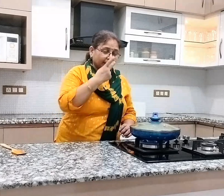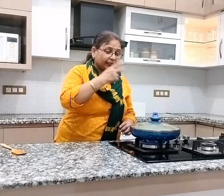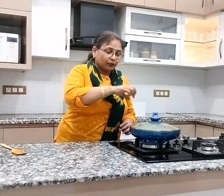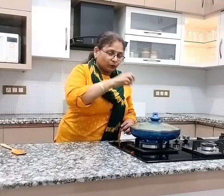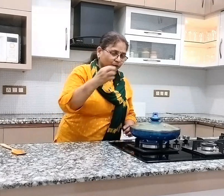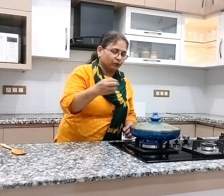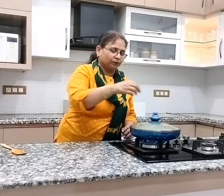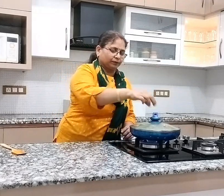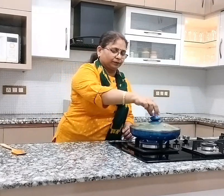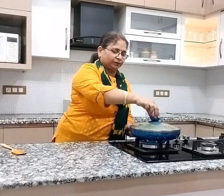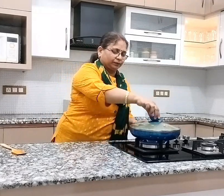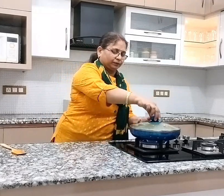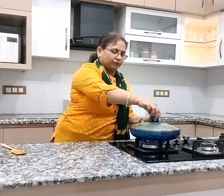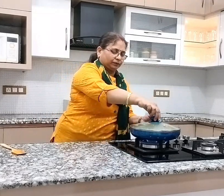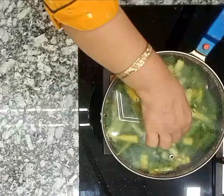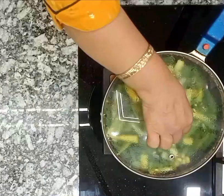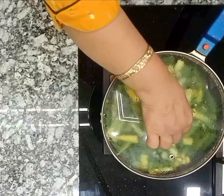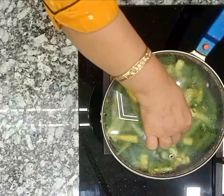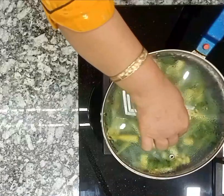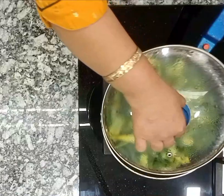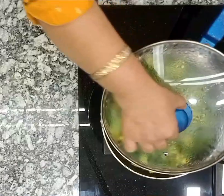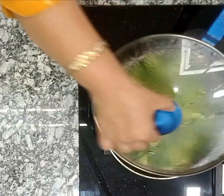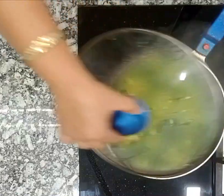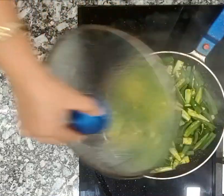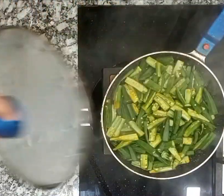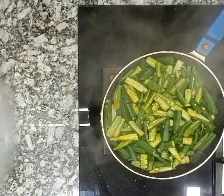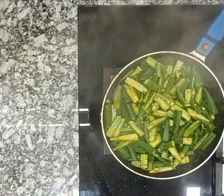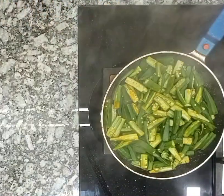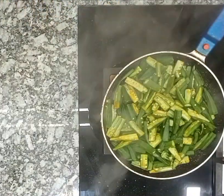लगो पांस मिनट हो गई है अब इसको खोल कर देख लेंगे